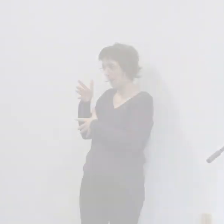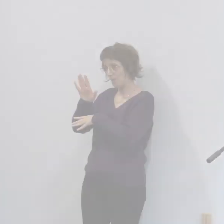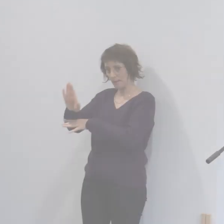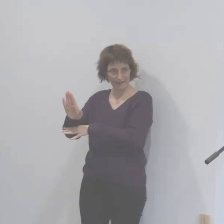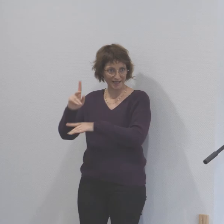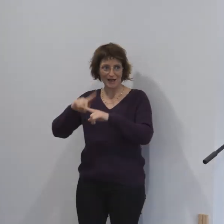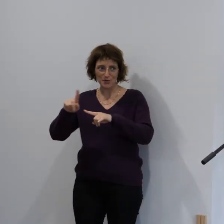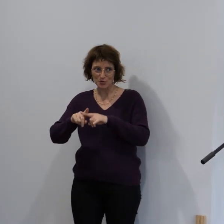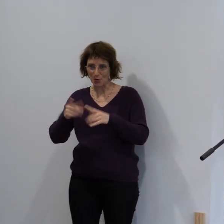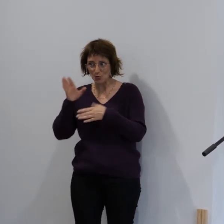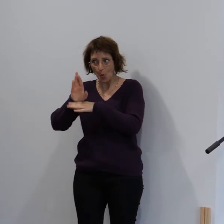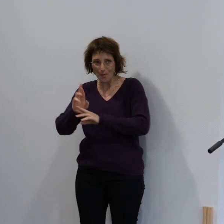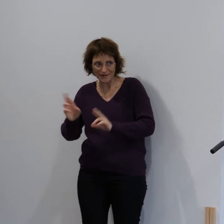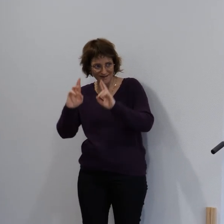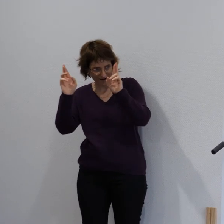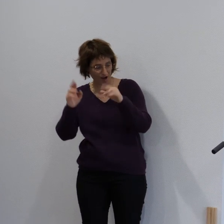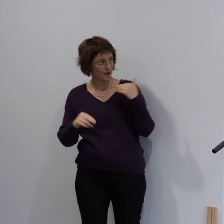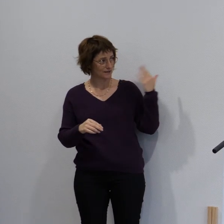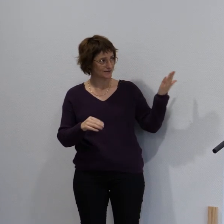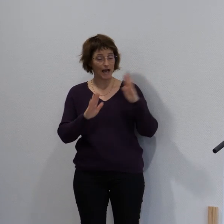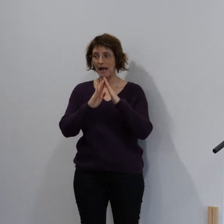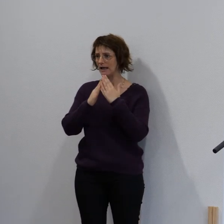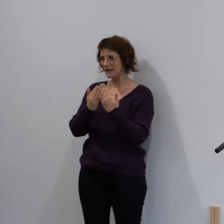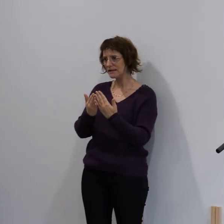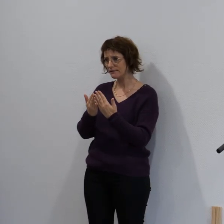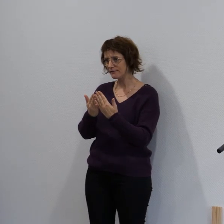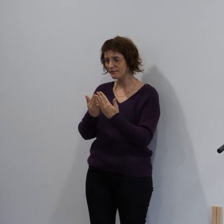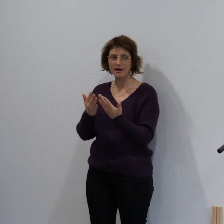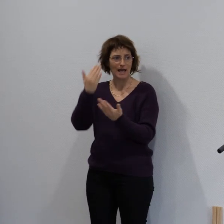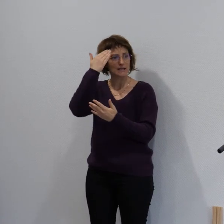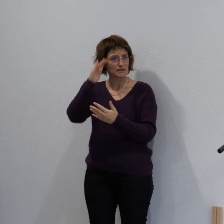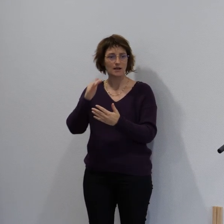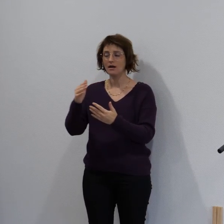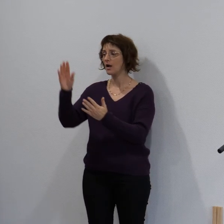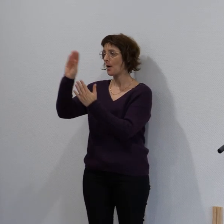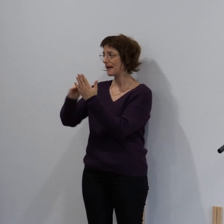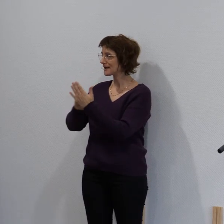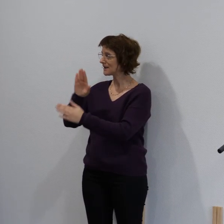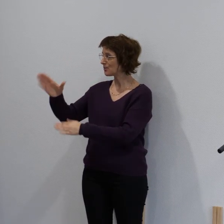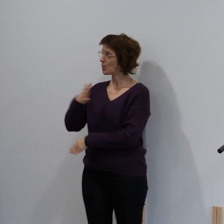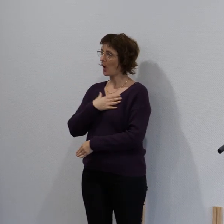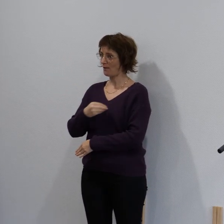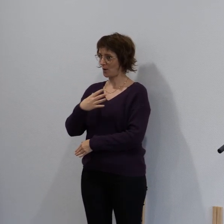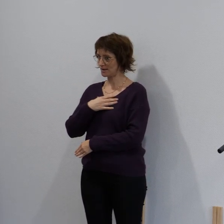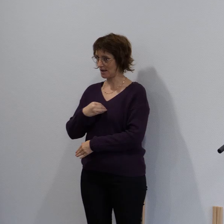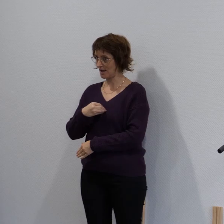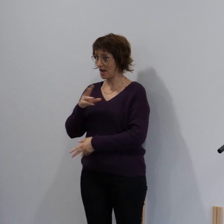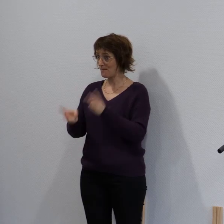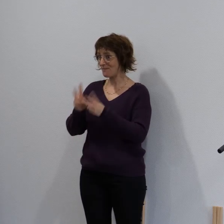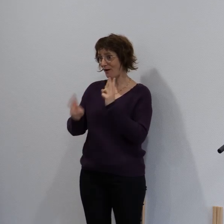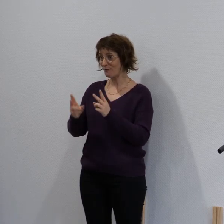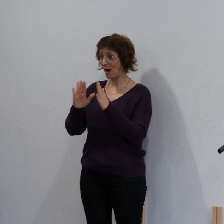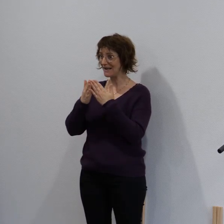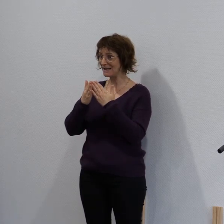Quelque chose qu'on ne voit pas souvent, un livre, il a été écrit en français, mais parfois le livre